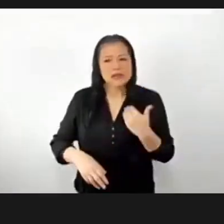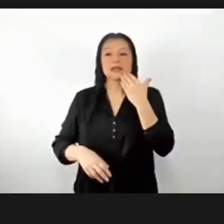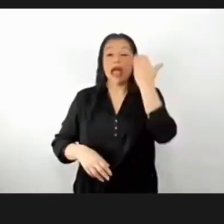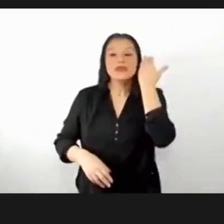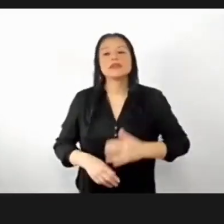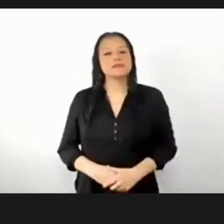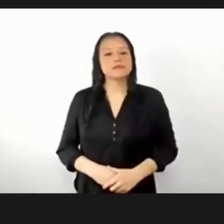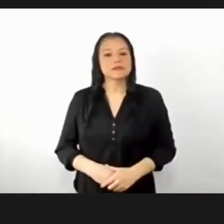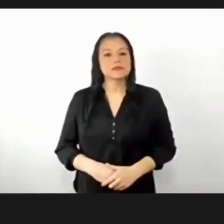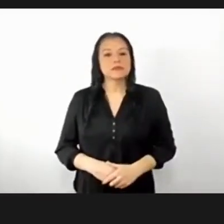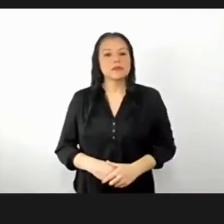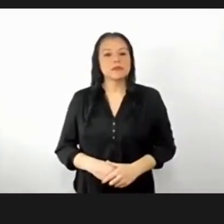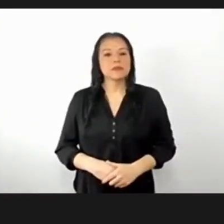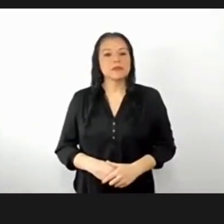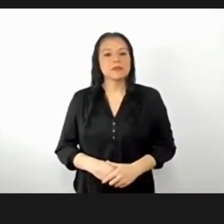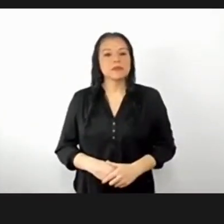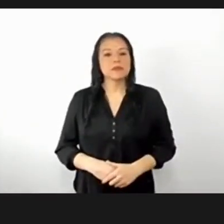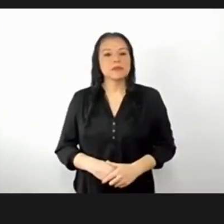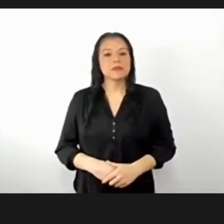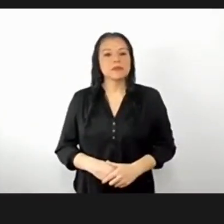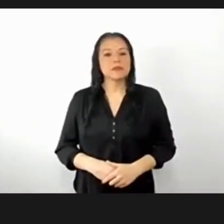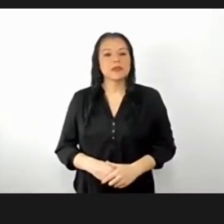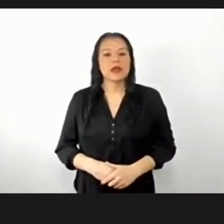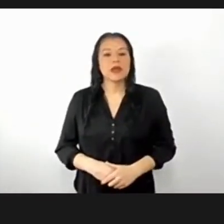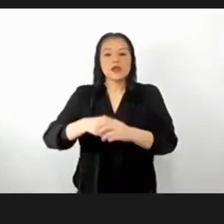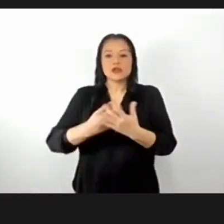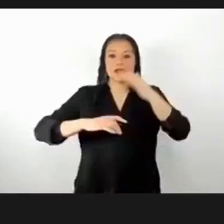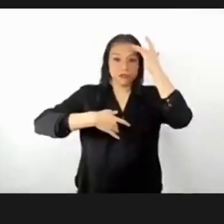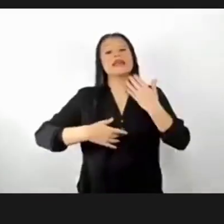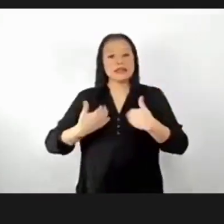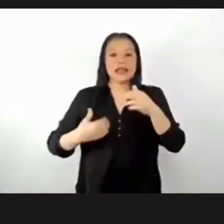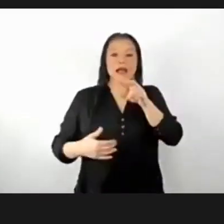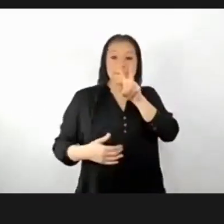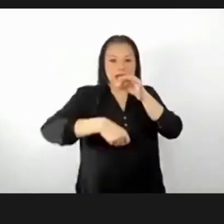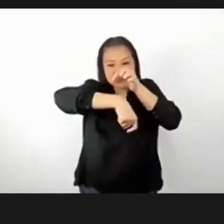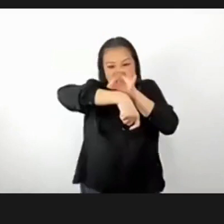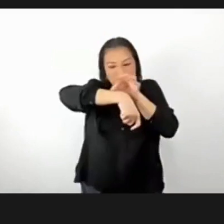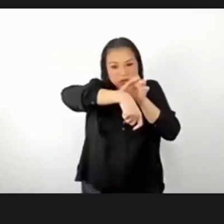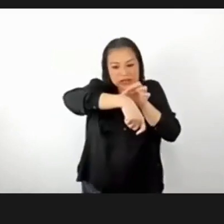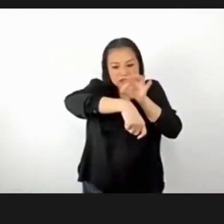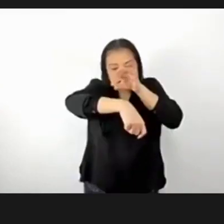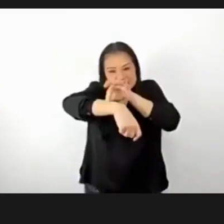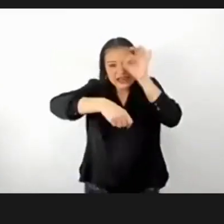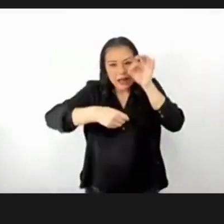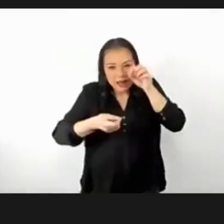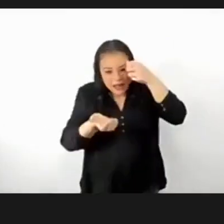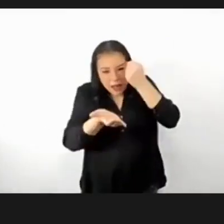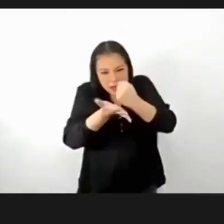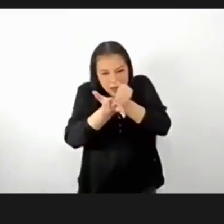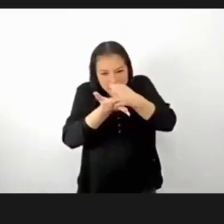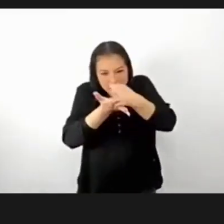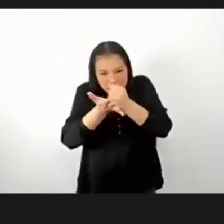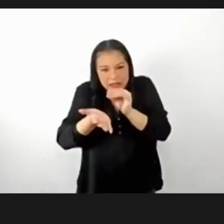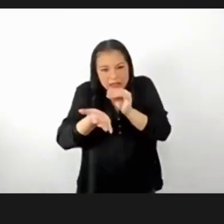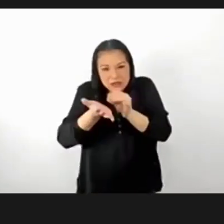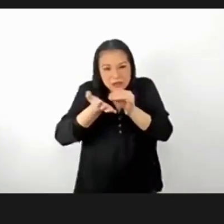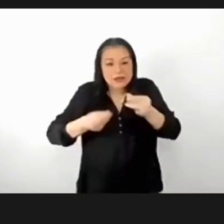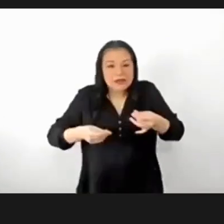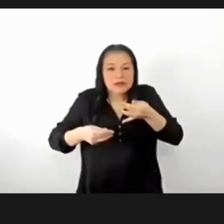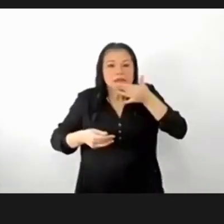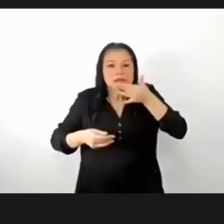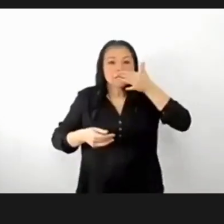las costras de los pacientes que tenían viruela las molían y hacían un polvillo y ese polvillo lo